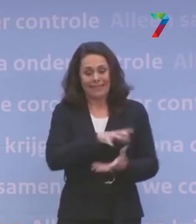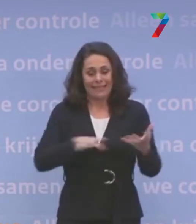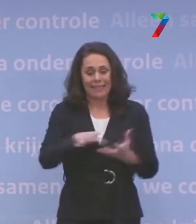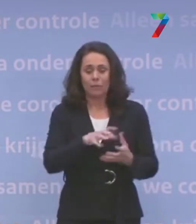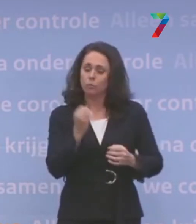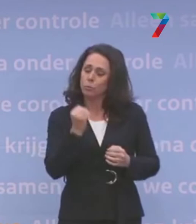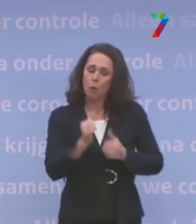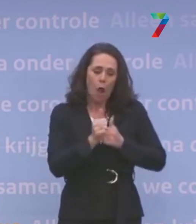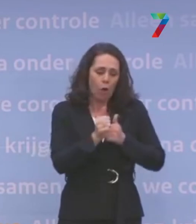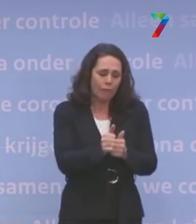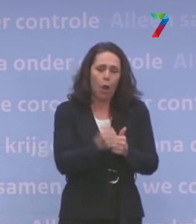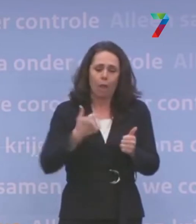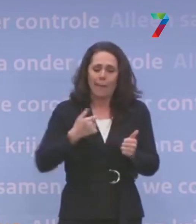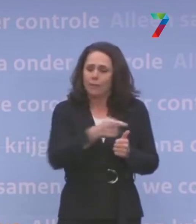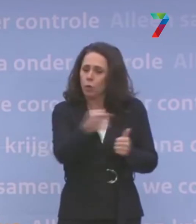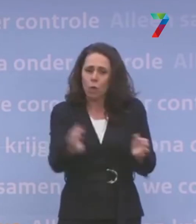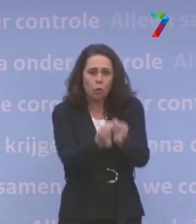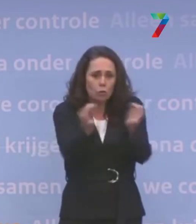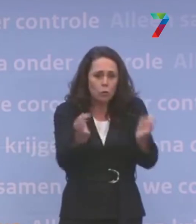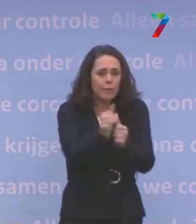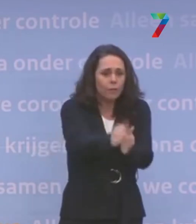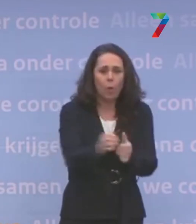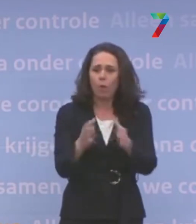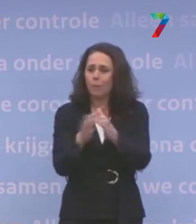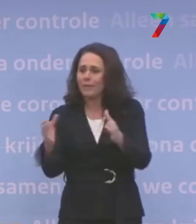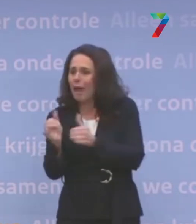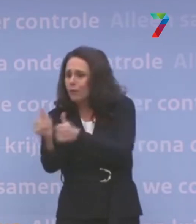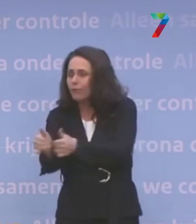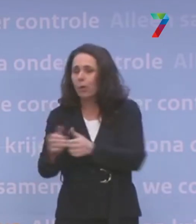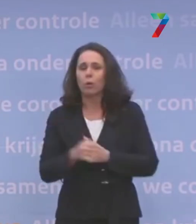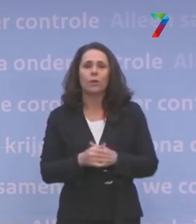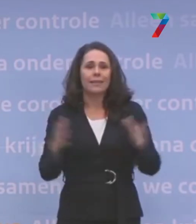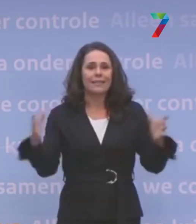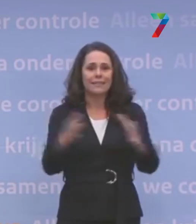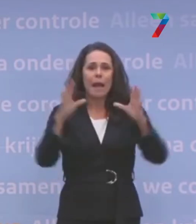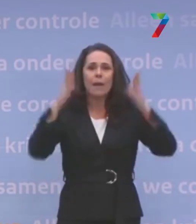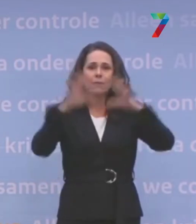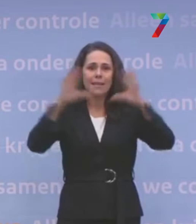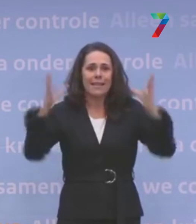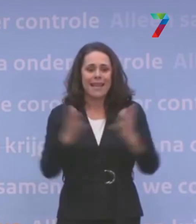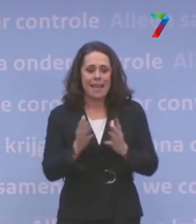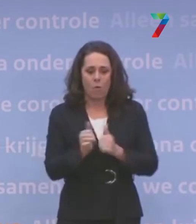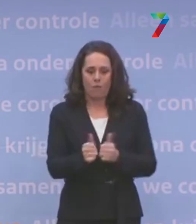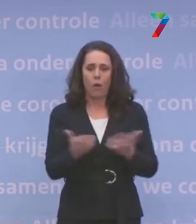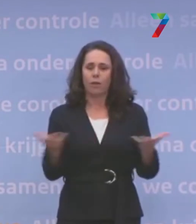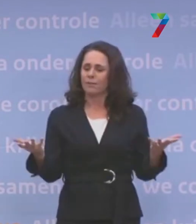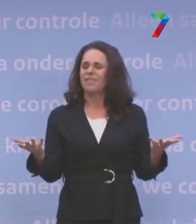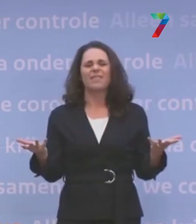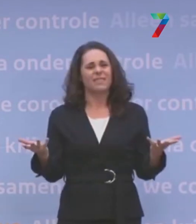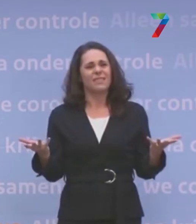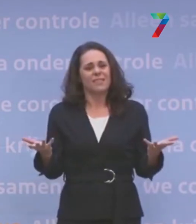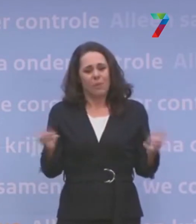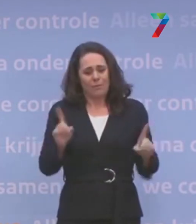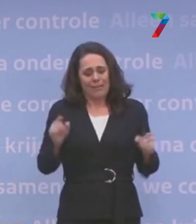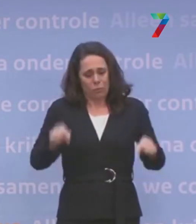heeft voor de gezondheid van mensen, voor bedrijven en voor de samenleving als geheel, ontkomen we er niet aan om